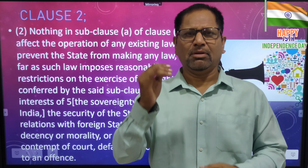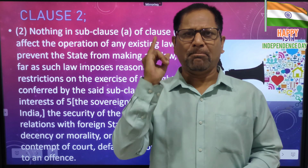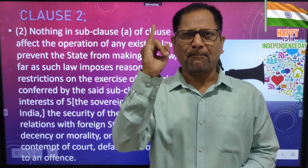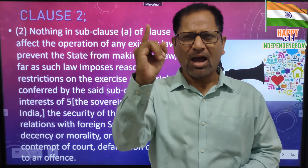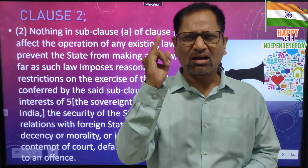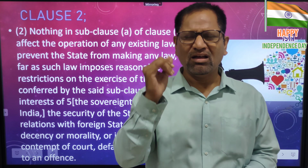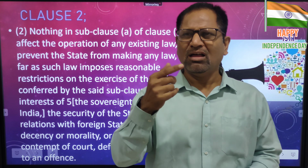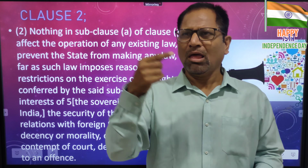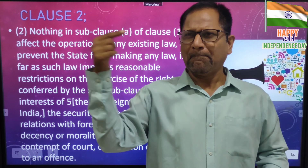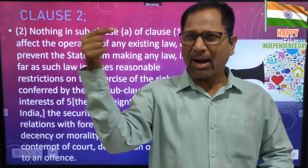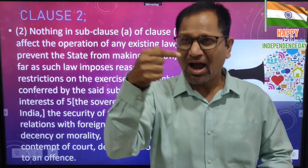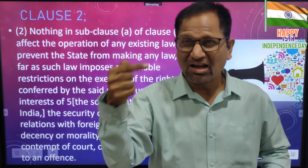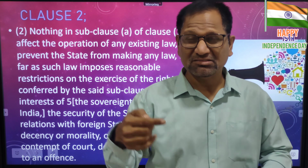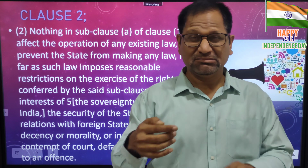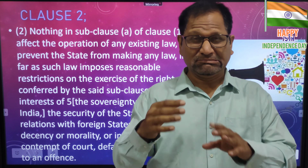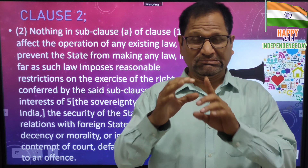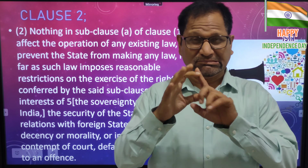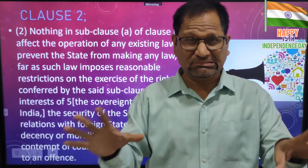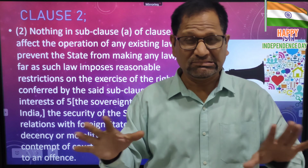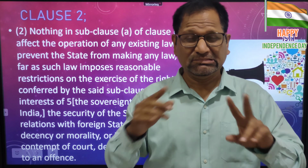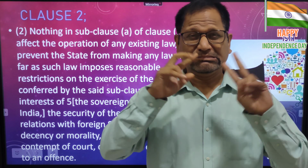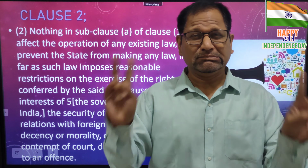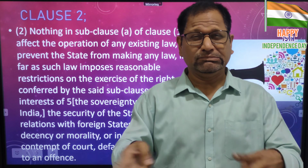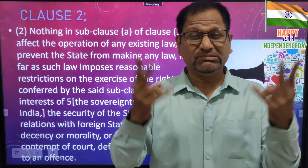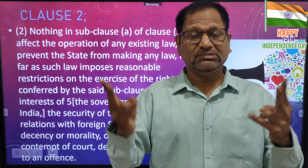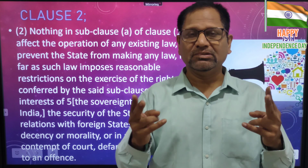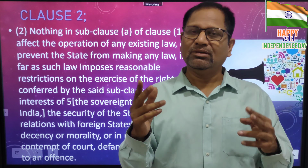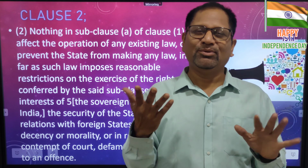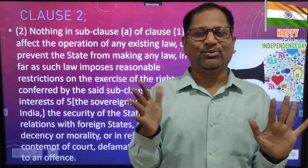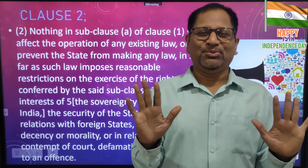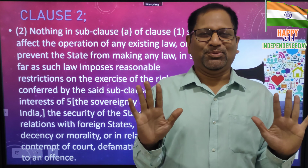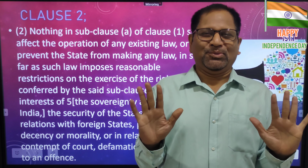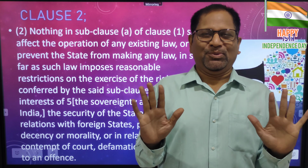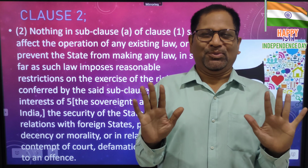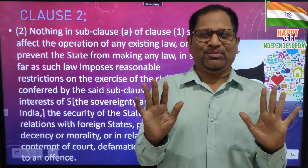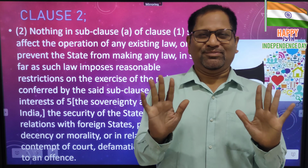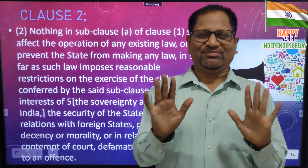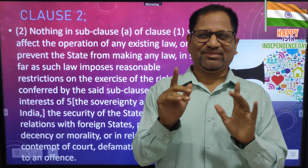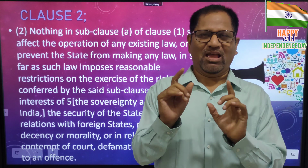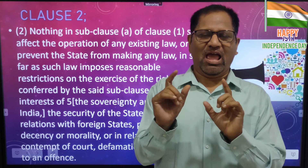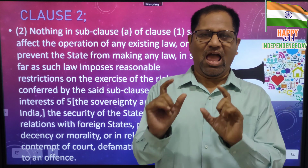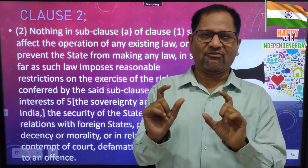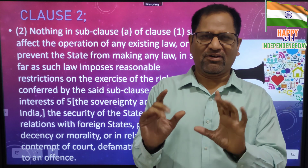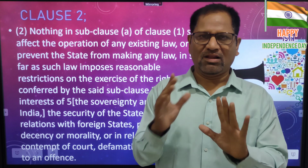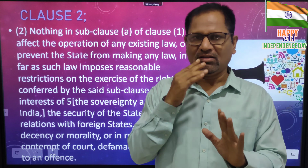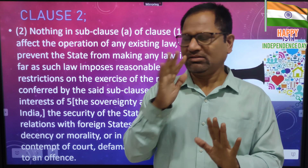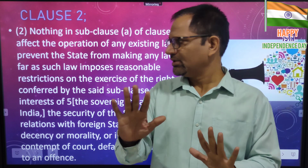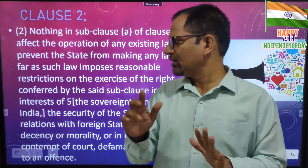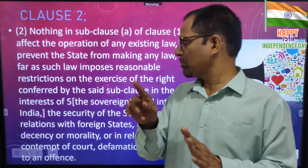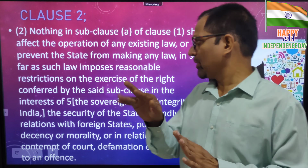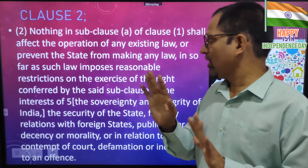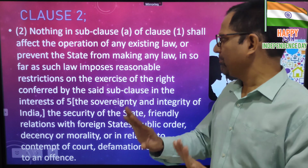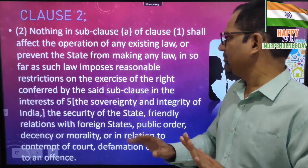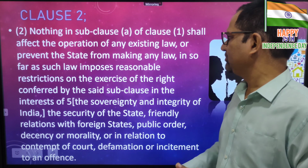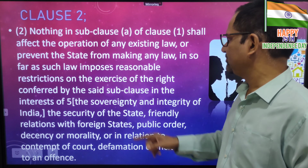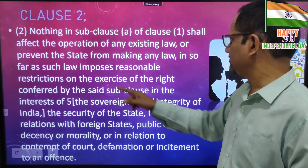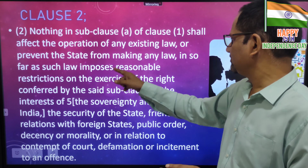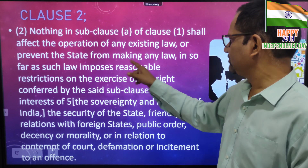कुछ प्रतिबंध रहेंगे, कुछ चीज़ें जो कानून ऐसे हैं जो स्टेट को सोवेरेनिटी, अखंडता और